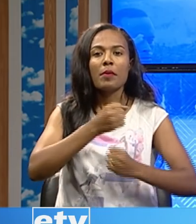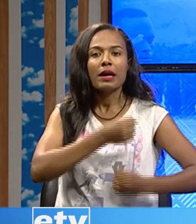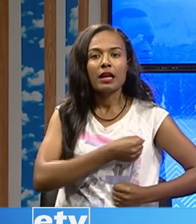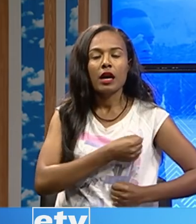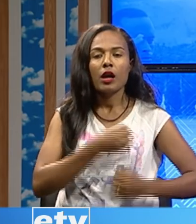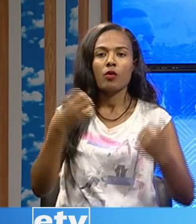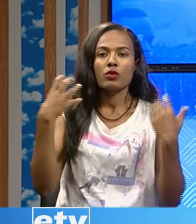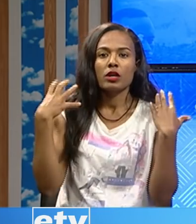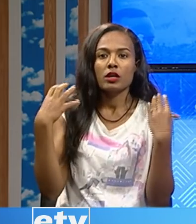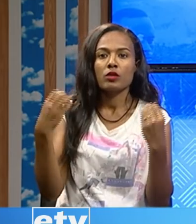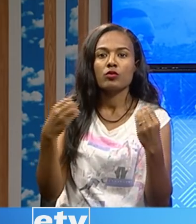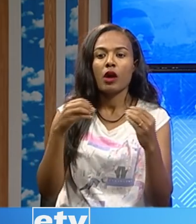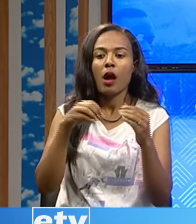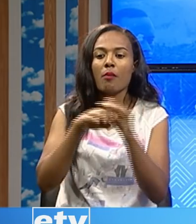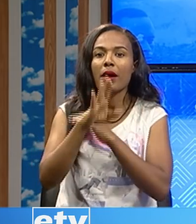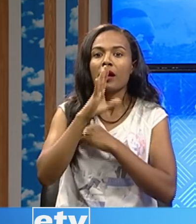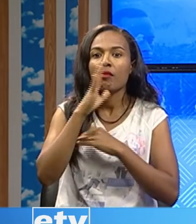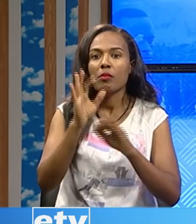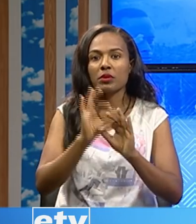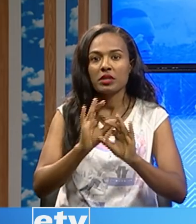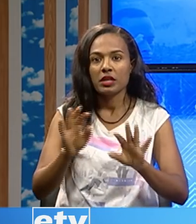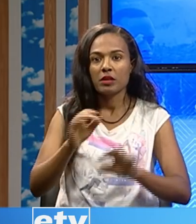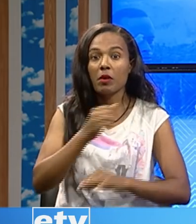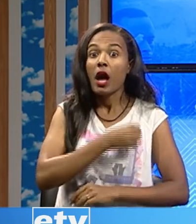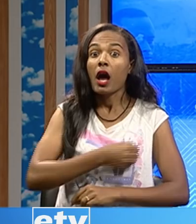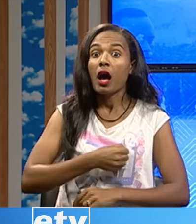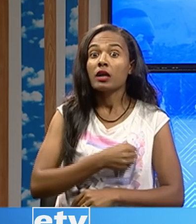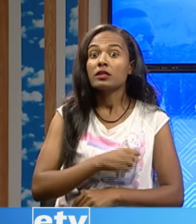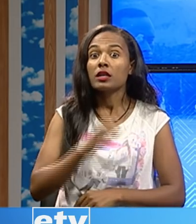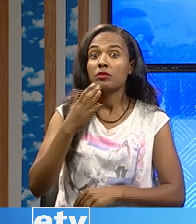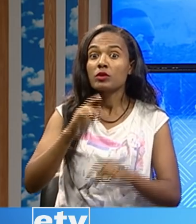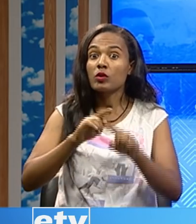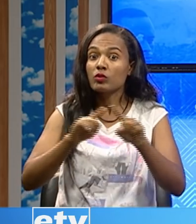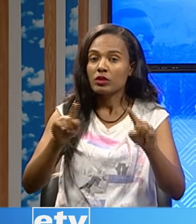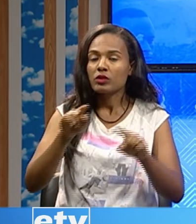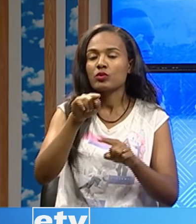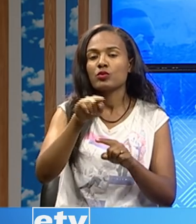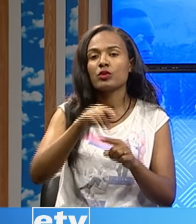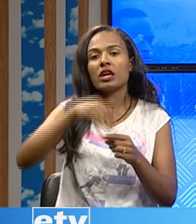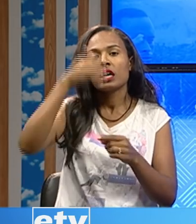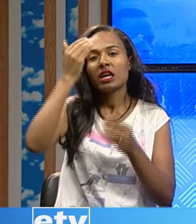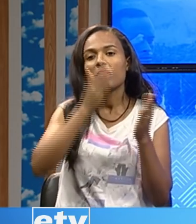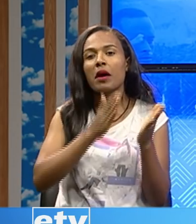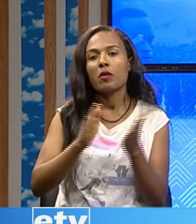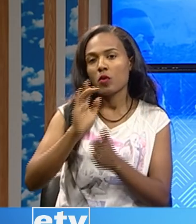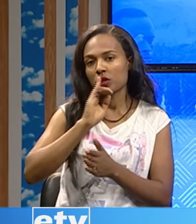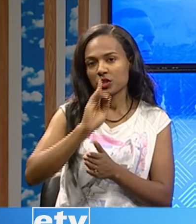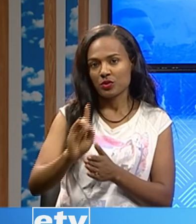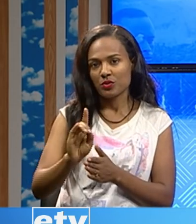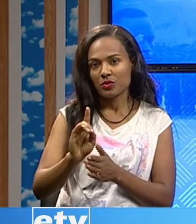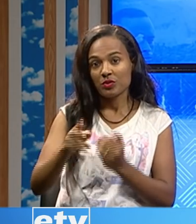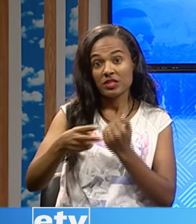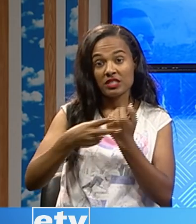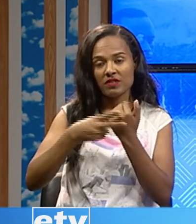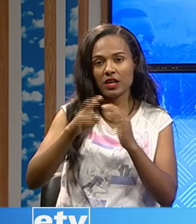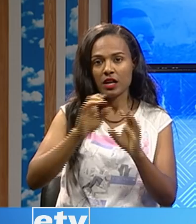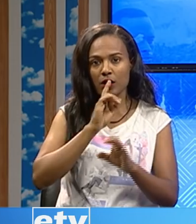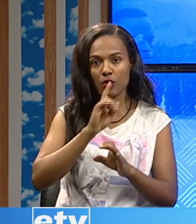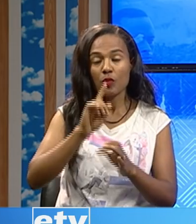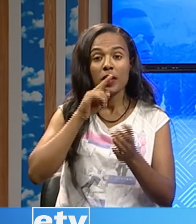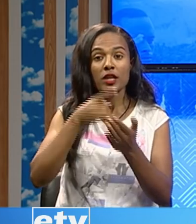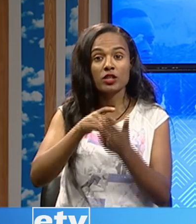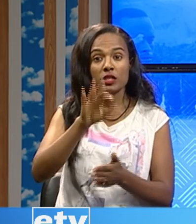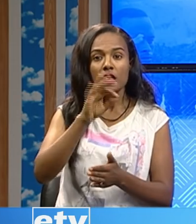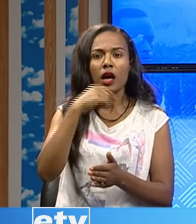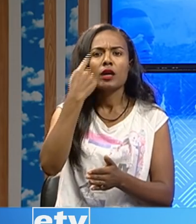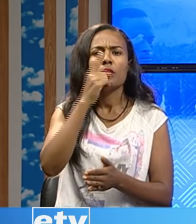ጋር ምናምኑ ጋር የማይረጭበት የለም አዛኝ ይመስላል ግን ቅቢያን ጓች ነው ዲሲቪ ያደረገን ነው መረጃ ስናገኝ